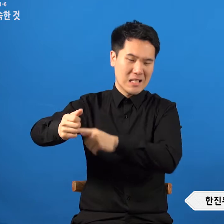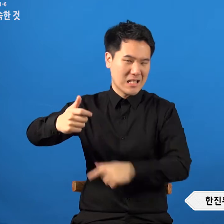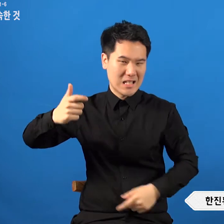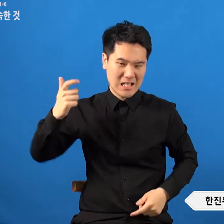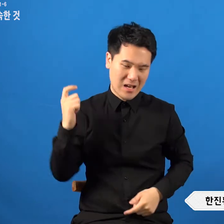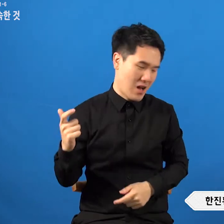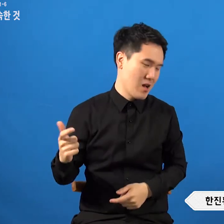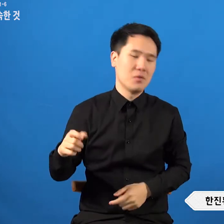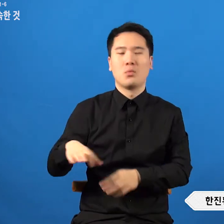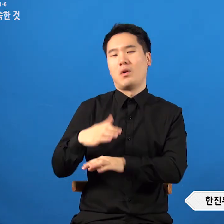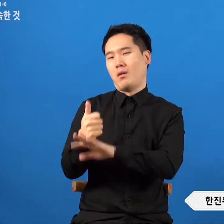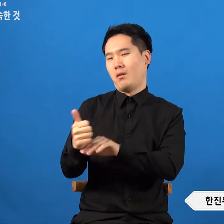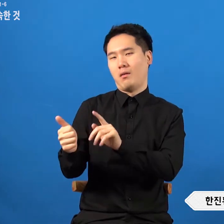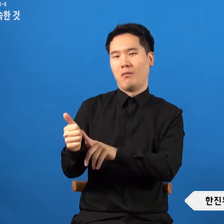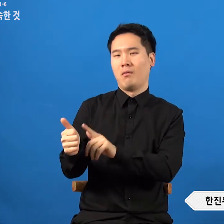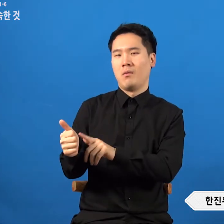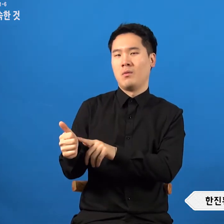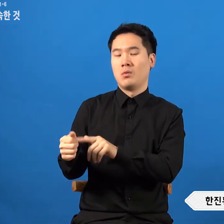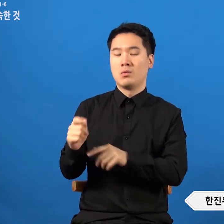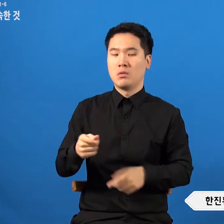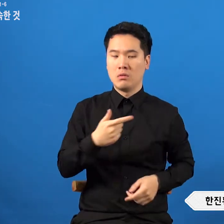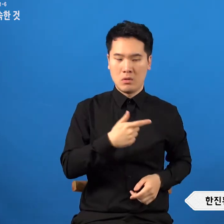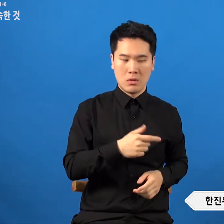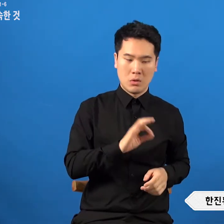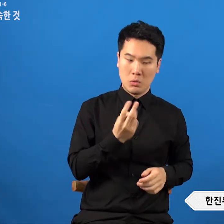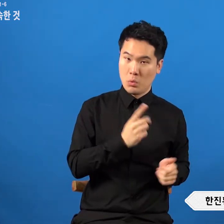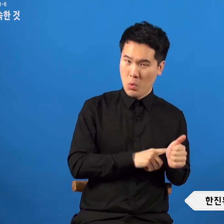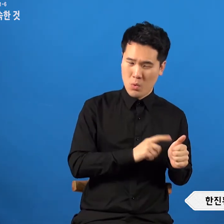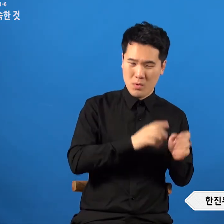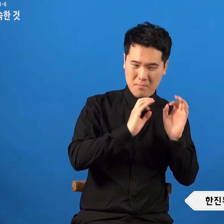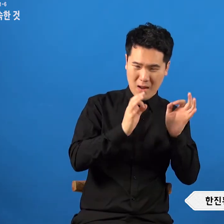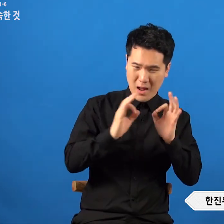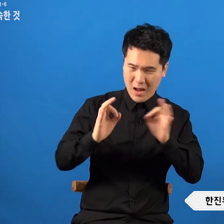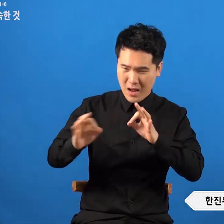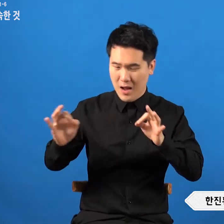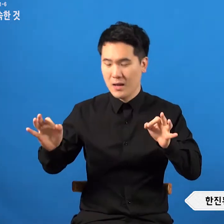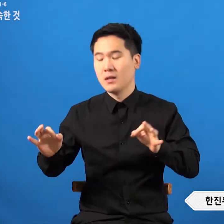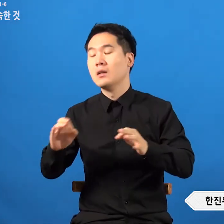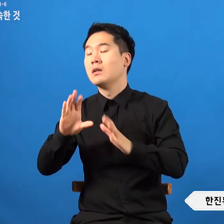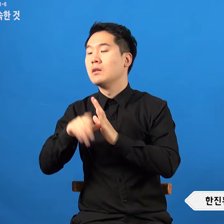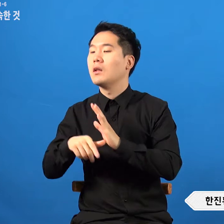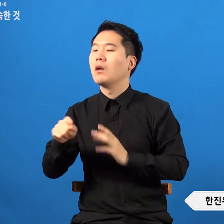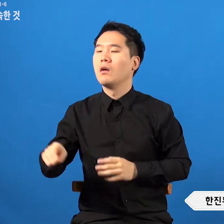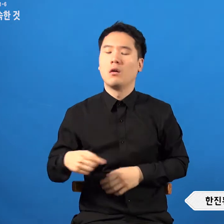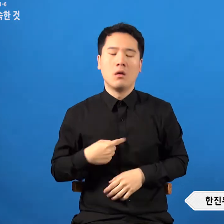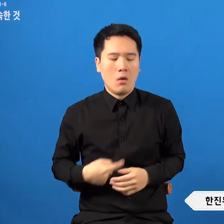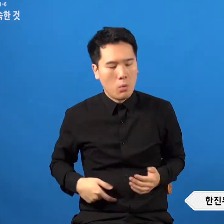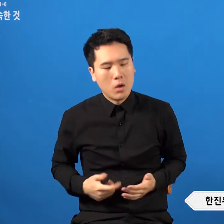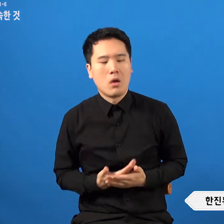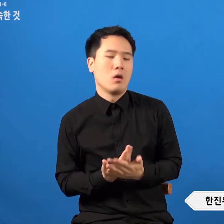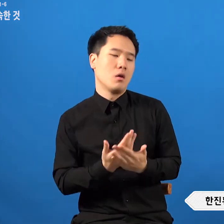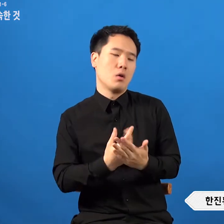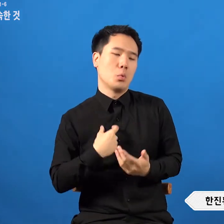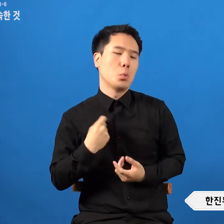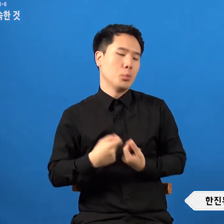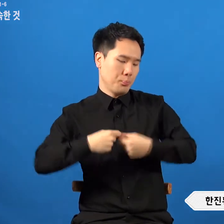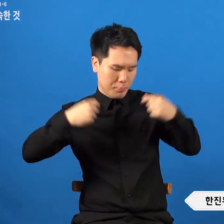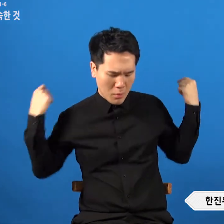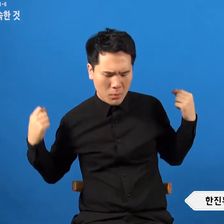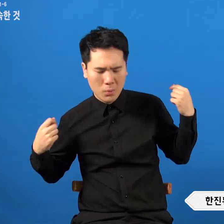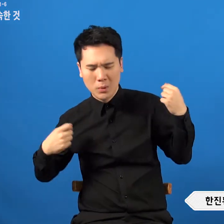군주입니다. 그런 왕도 베옷을 입고 잿바닥에 앉아서 죄를 뿌리면서